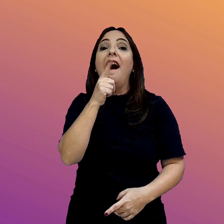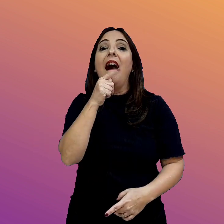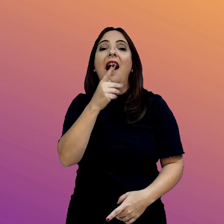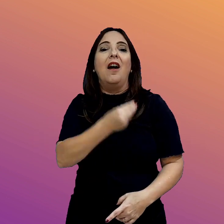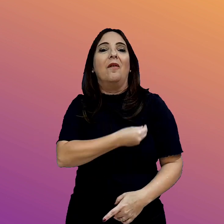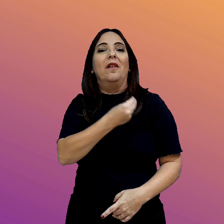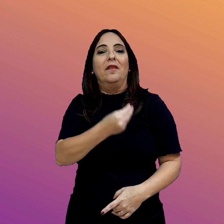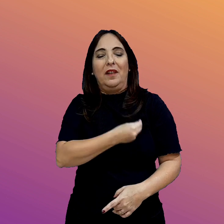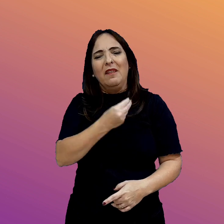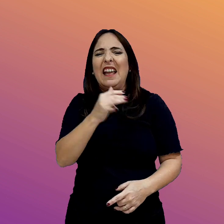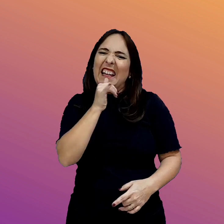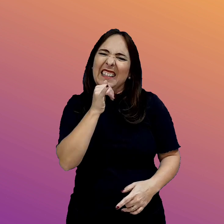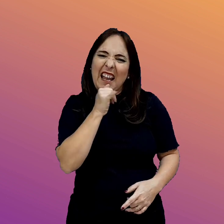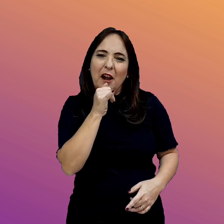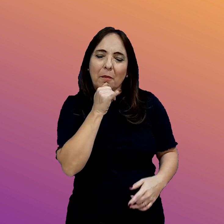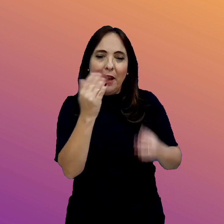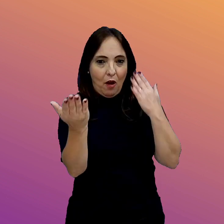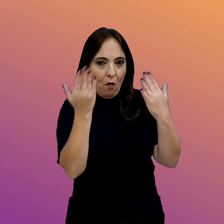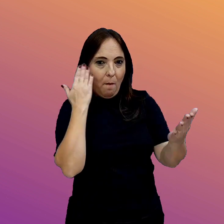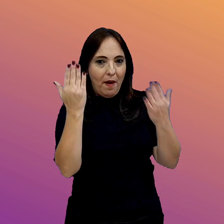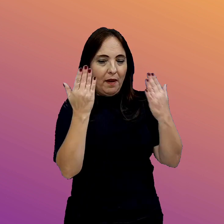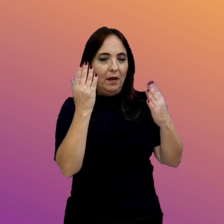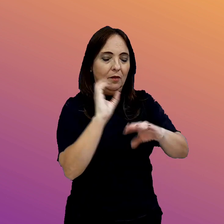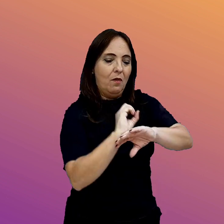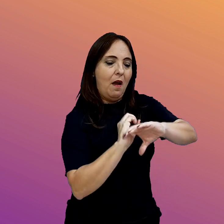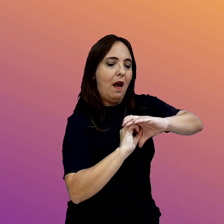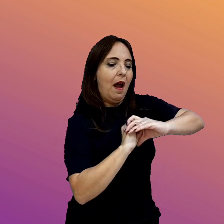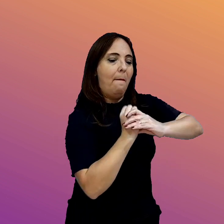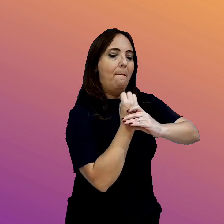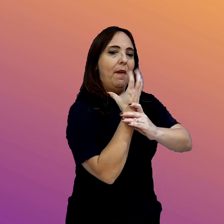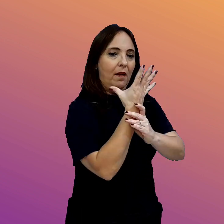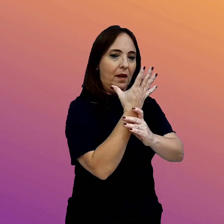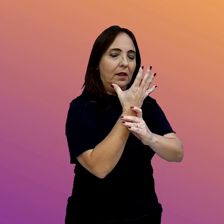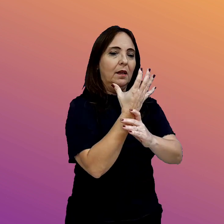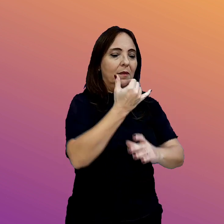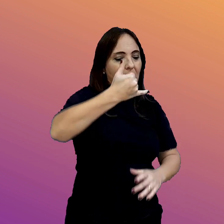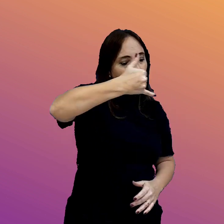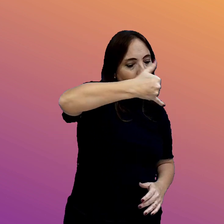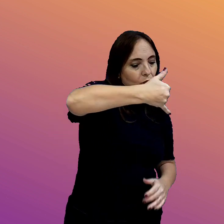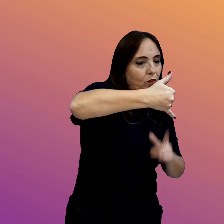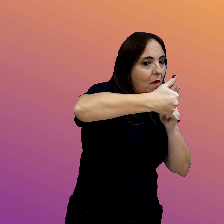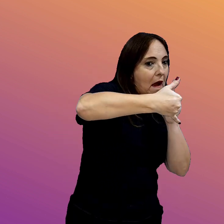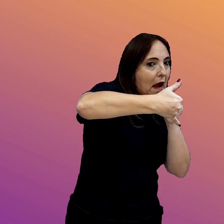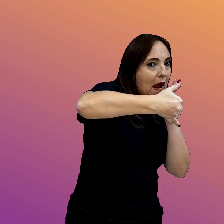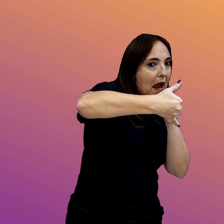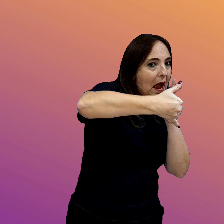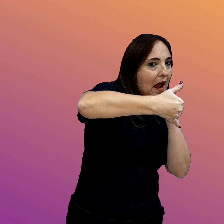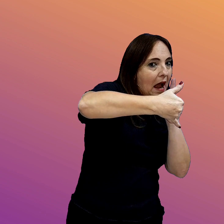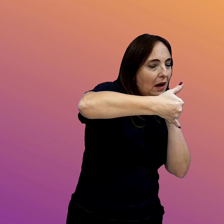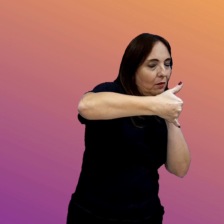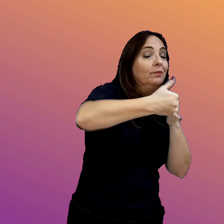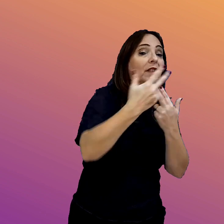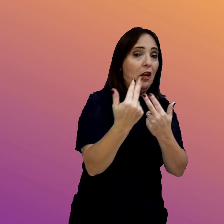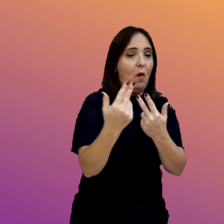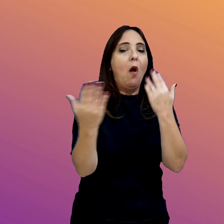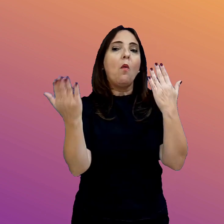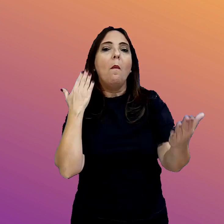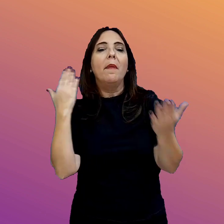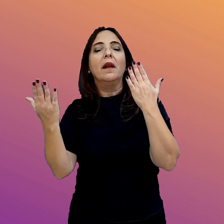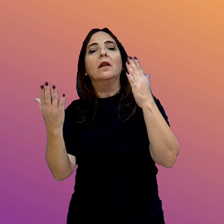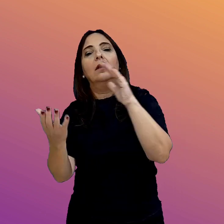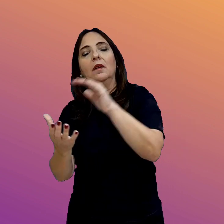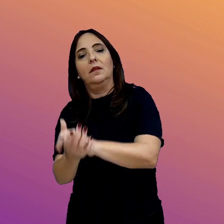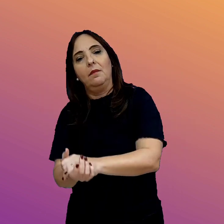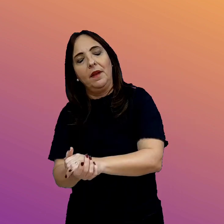planta precisa ser regada para ela dar frutos, ela tem que estar bem cuidada, bem regada, e o casamento é assim, né? A